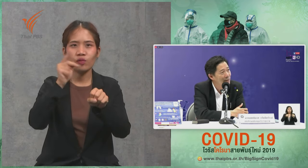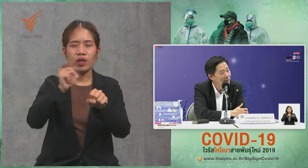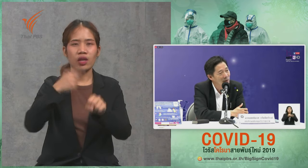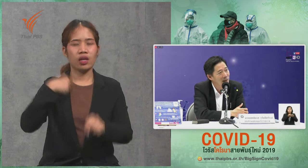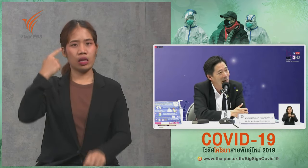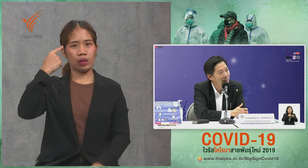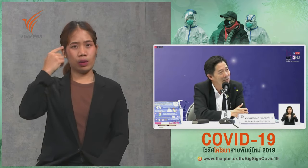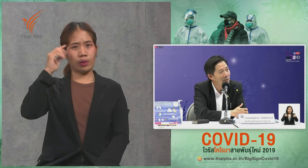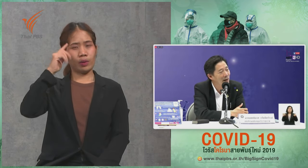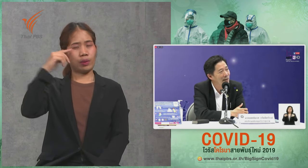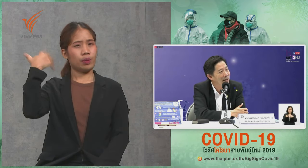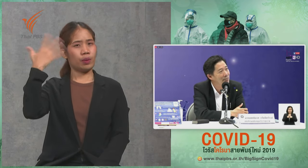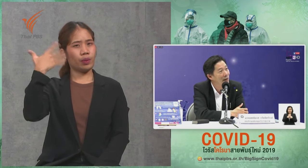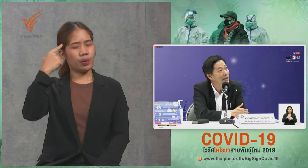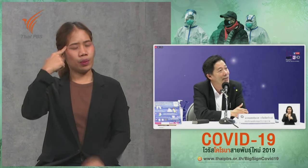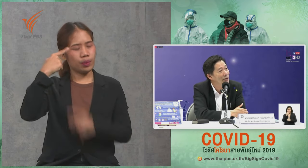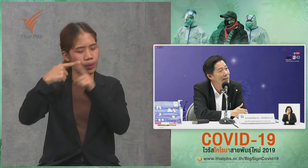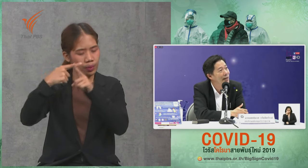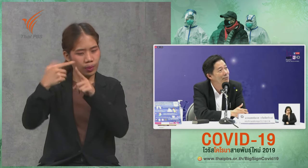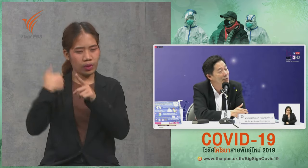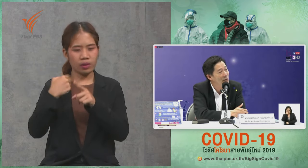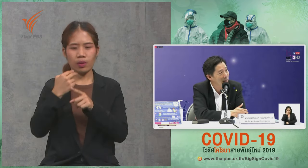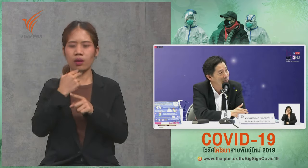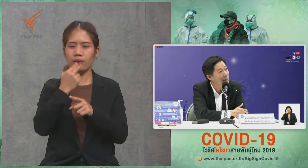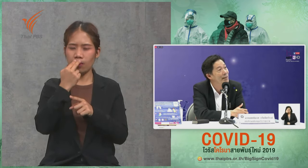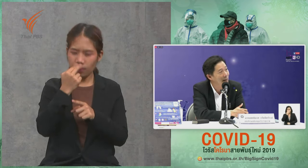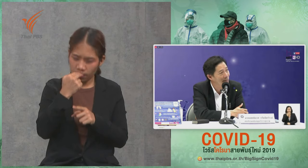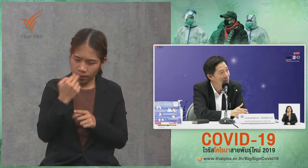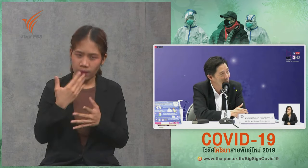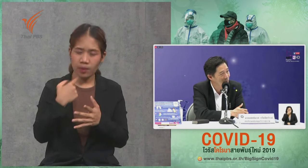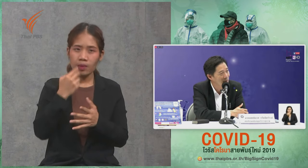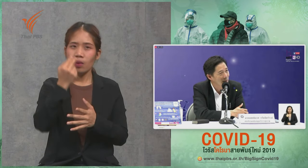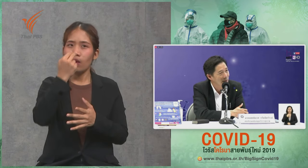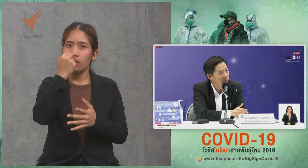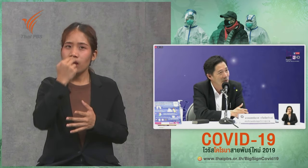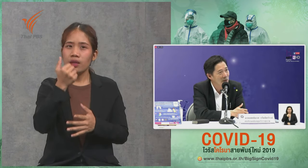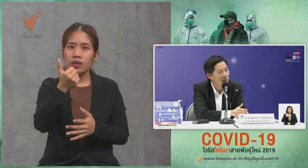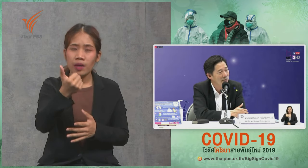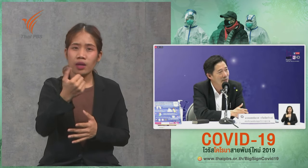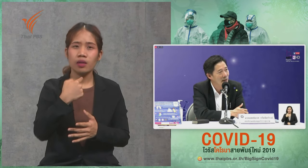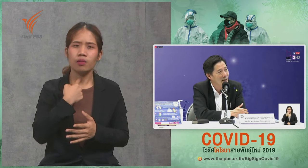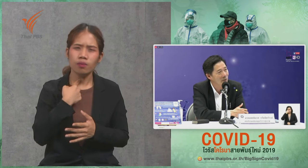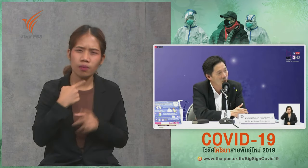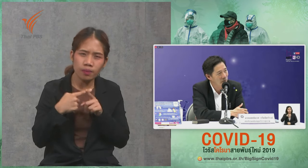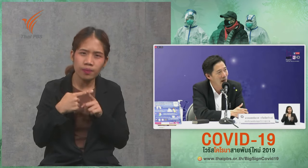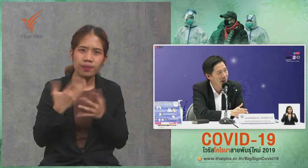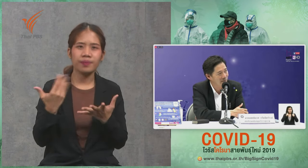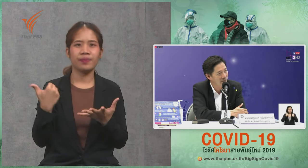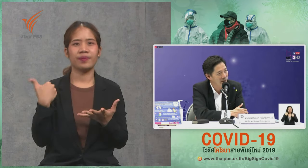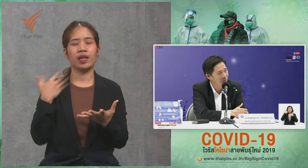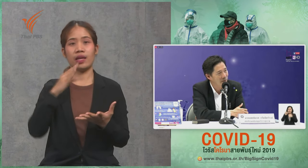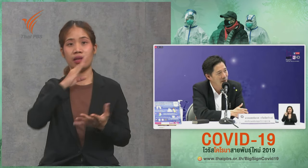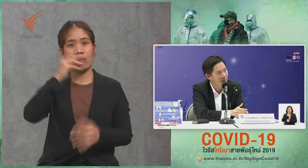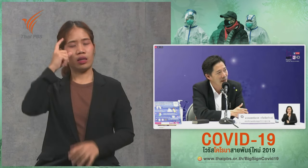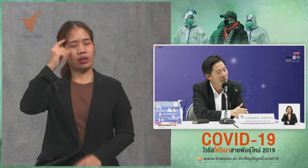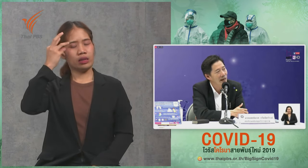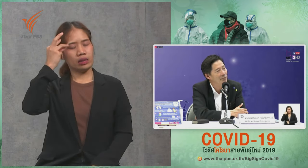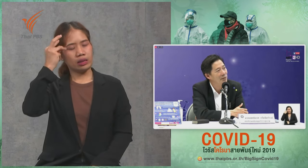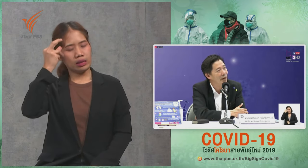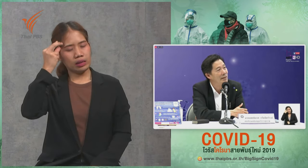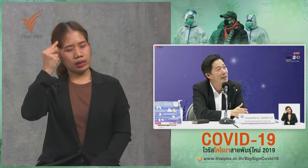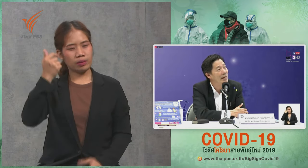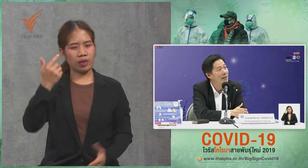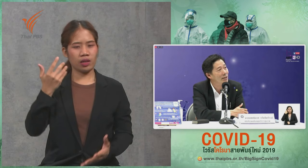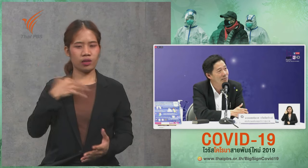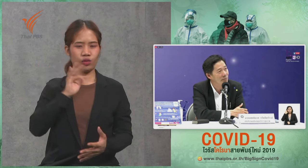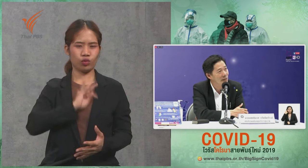ครับดูเรื่องไอว่ามากขึ้นไหมดูหายใจผิดปกติไหมนะครับผมคิดว่าถ้ากังวลมากไม่ถ้ามีการ